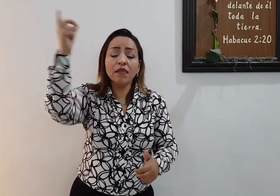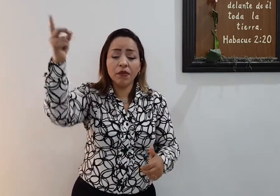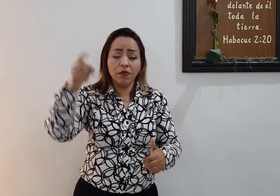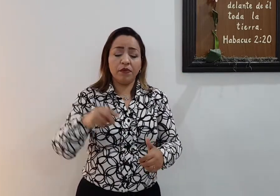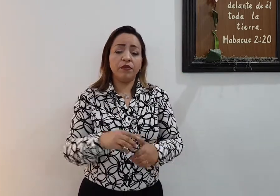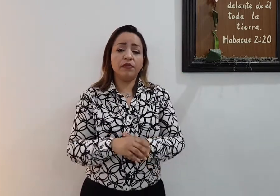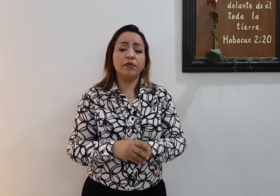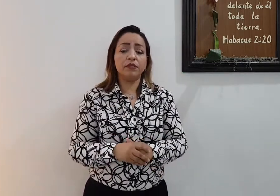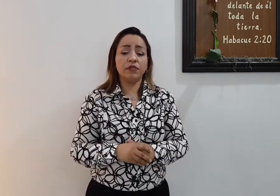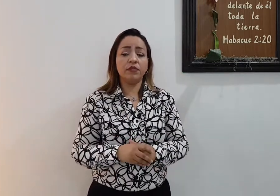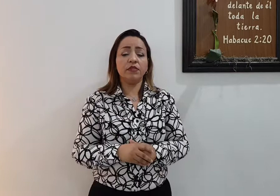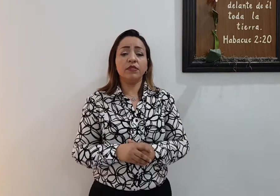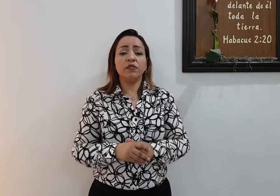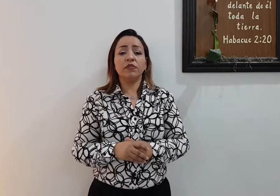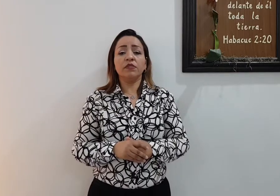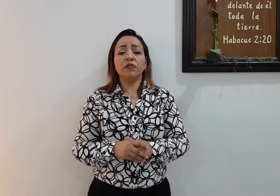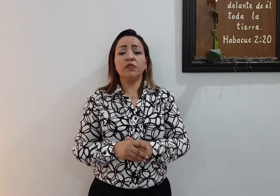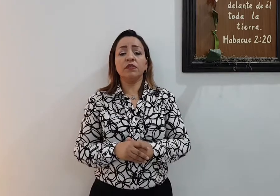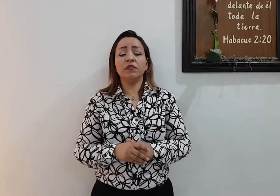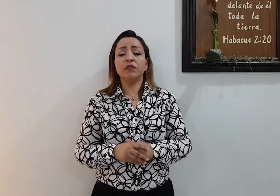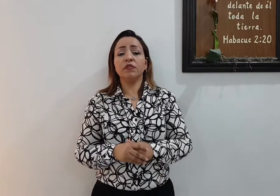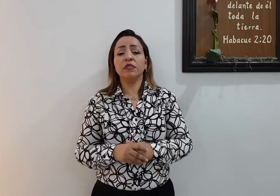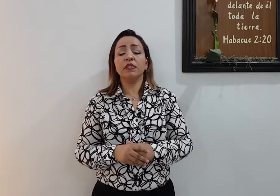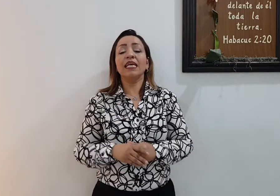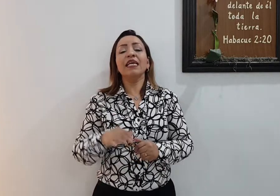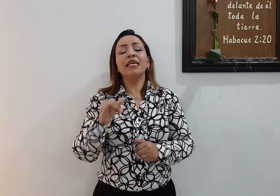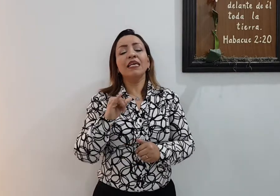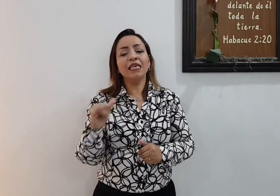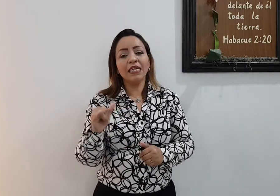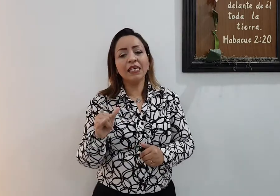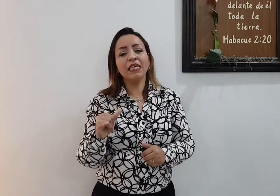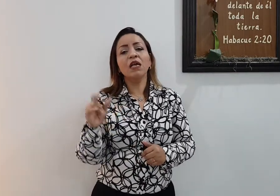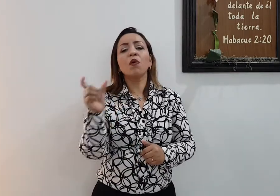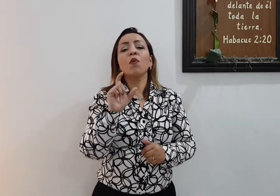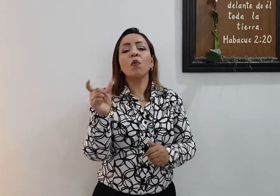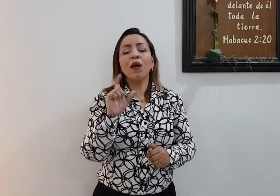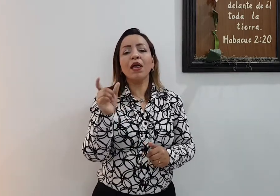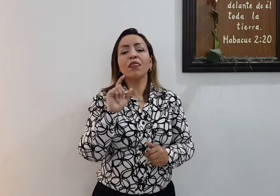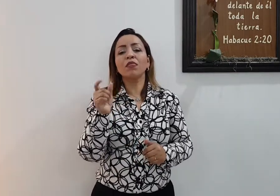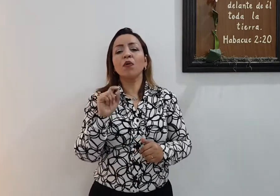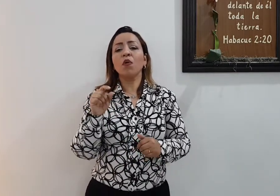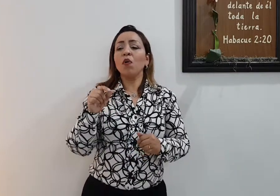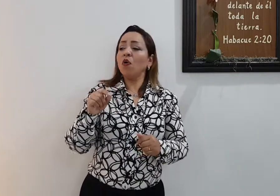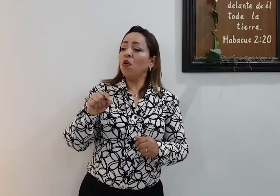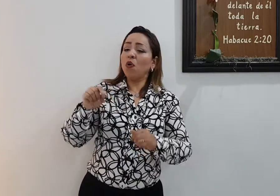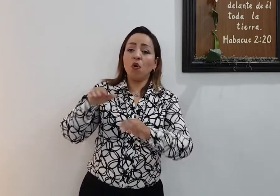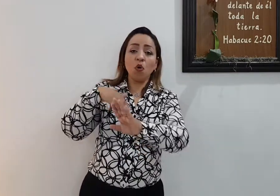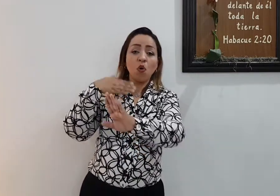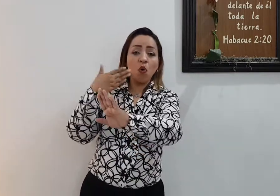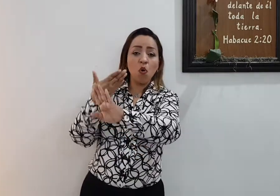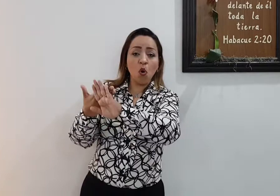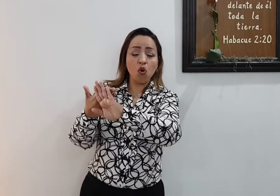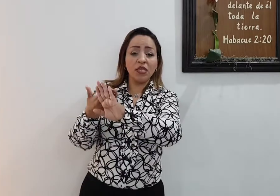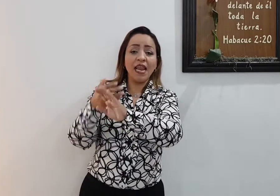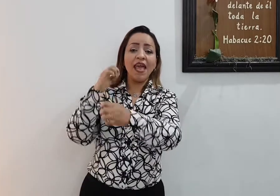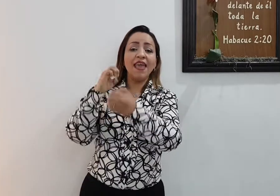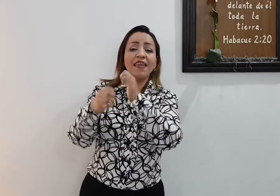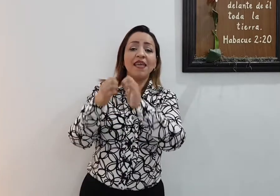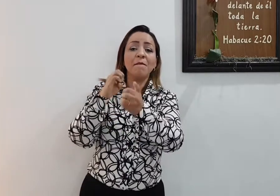el sacrificio en holocausto, ese va a ser el Dios. Y los 400 profetas de Baal no pudieron, y estaban clamando y clamando